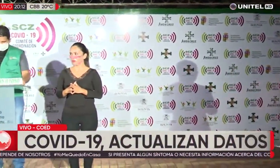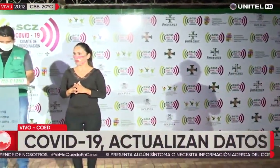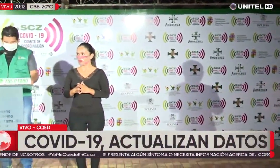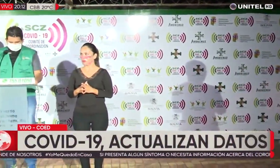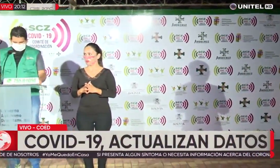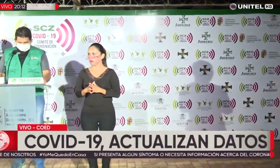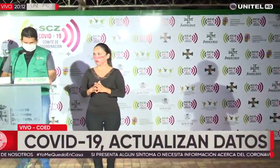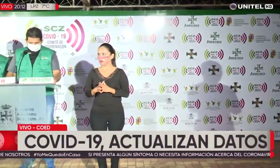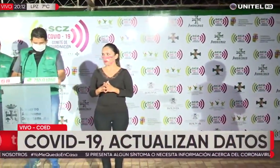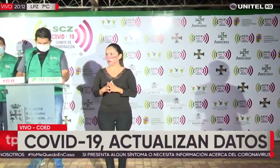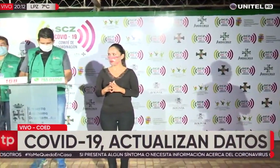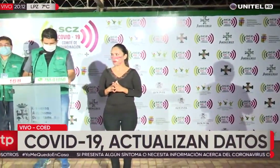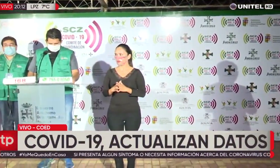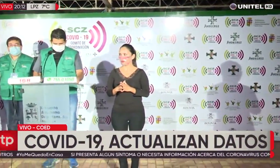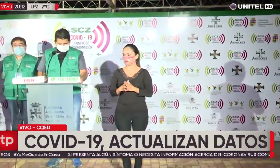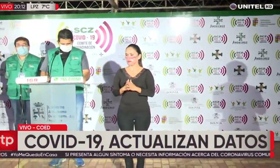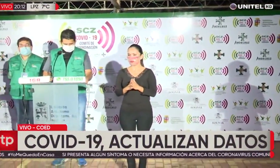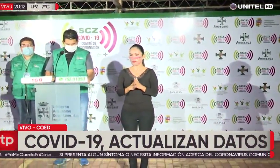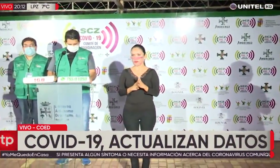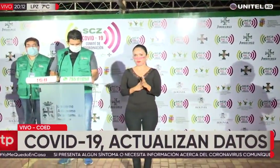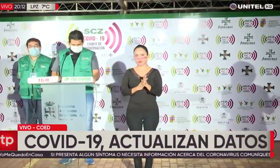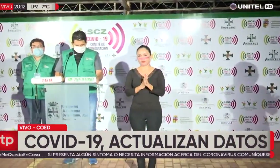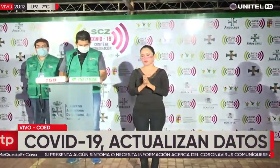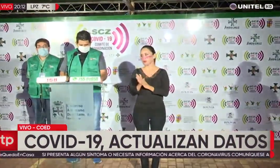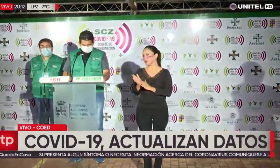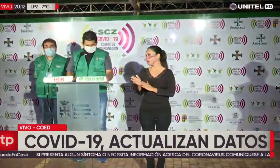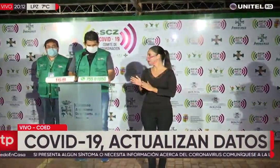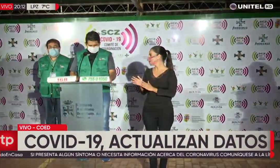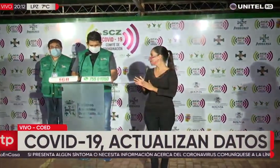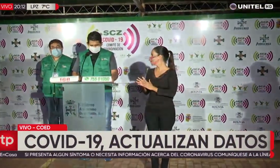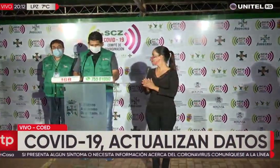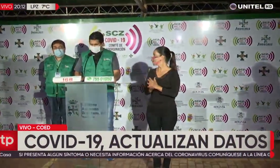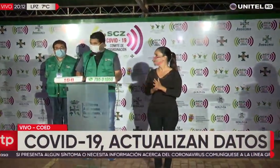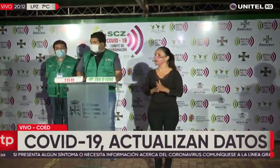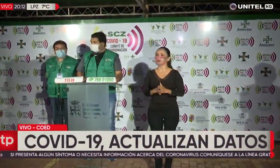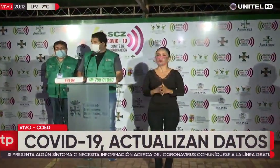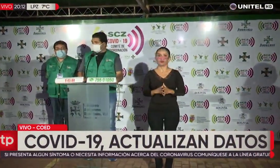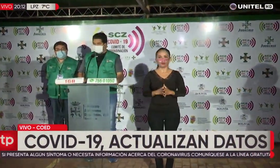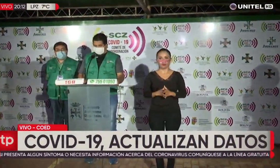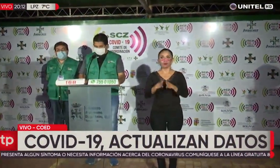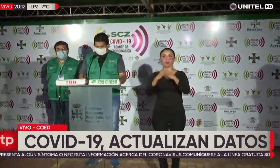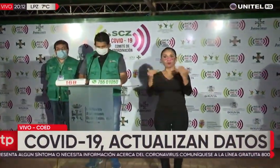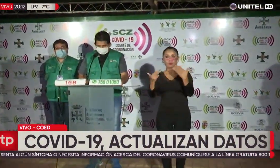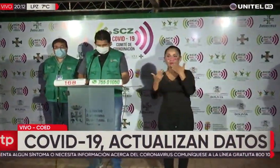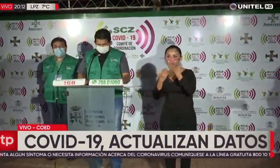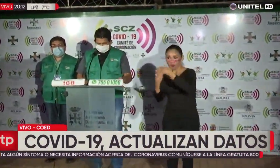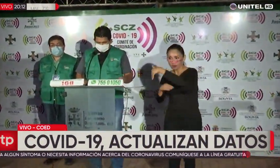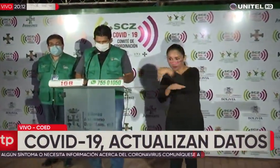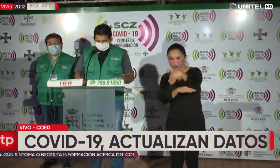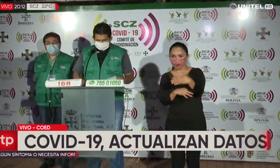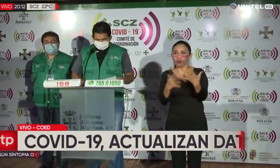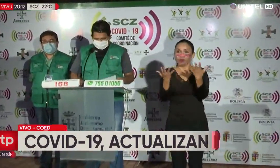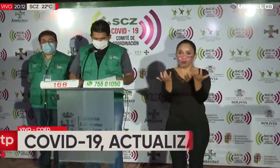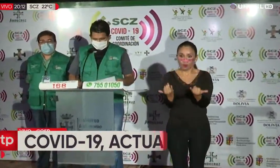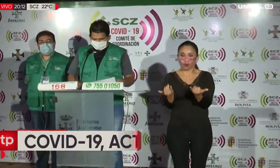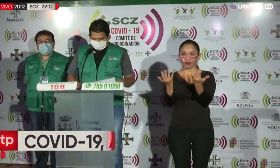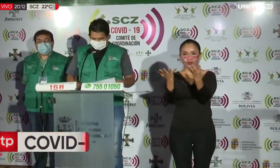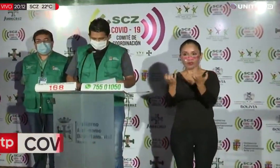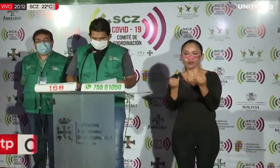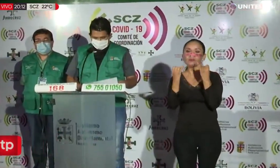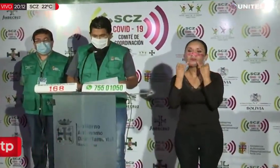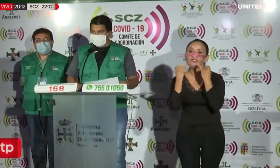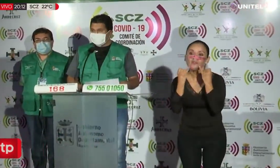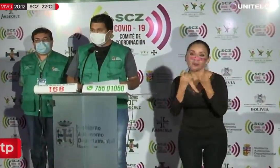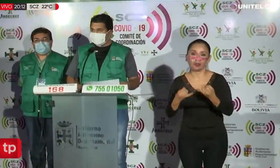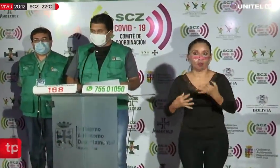Recordemos que hoy nuevamente ha reabierto sus puertas del COVID departamental. Doctor, buenas noches. Le escuchamos, por favor. Muy buenas noches. Queremos dar el